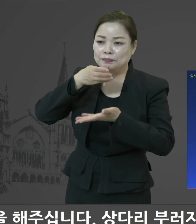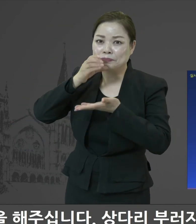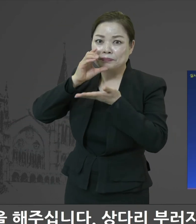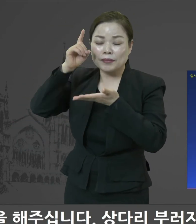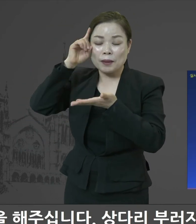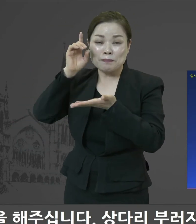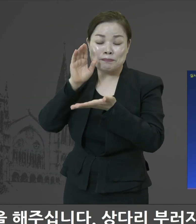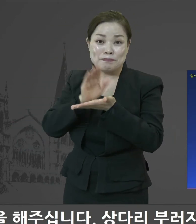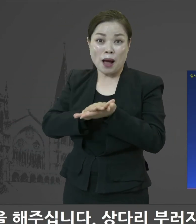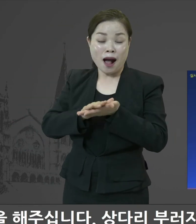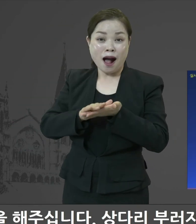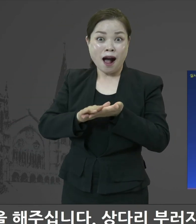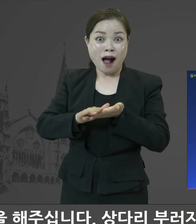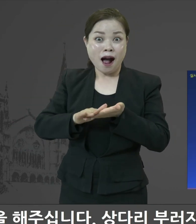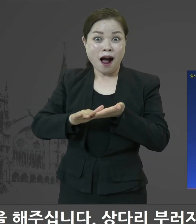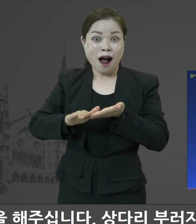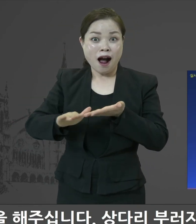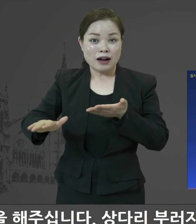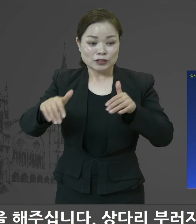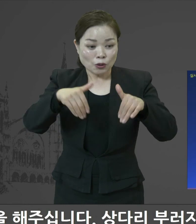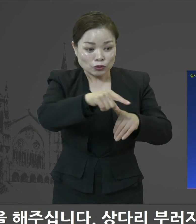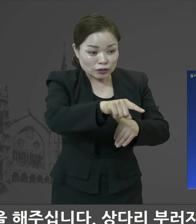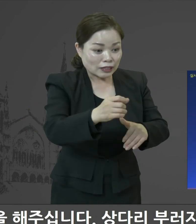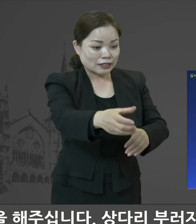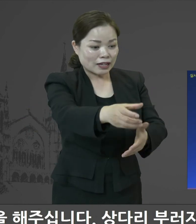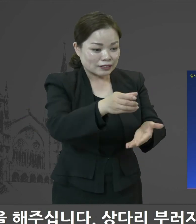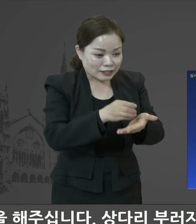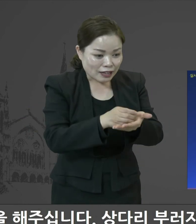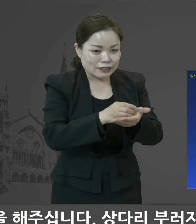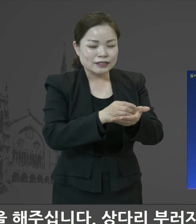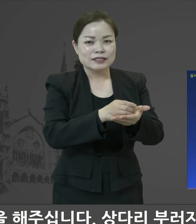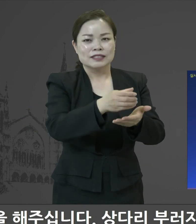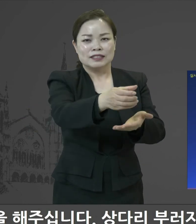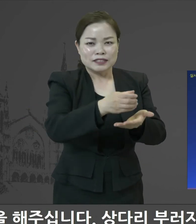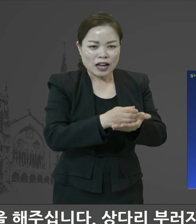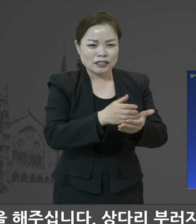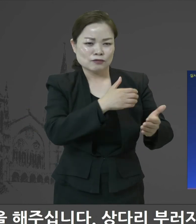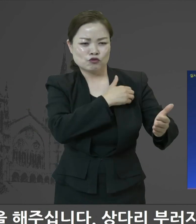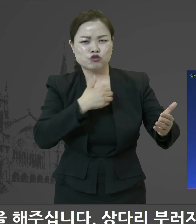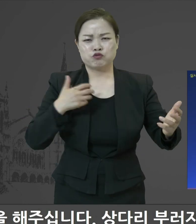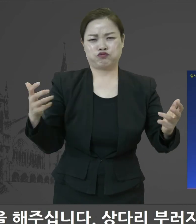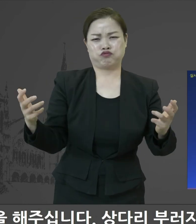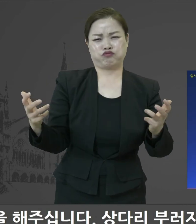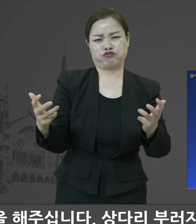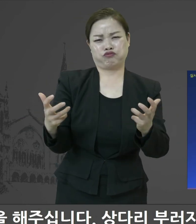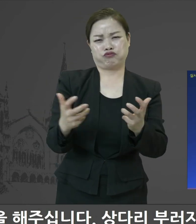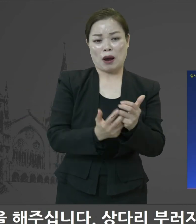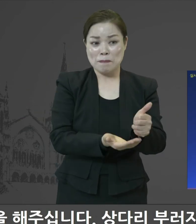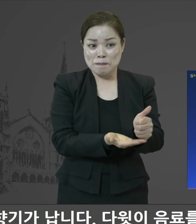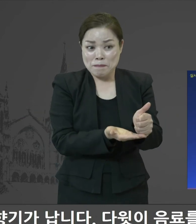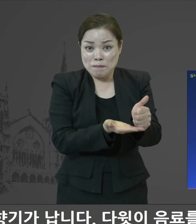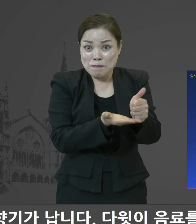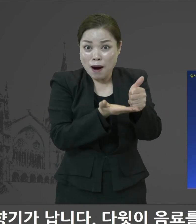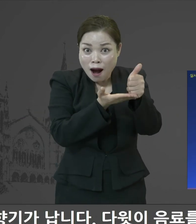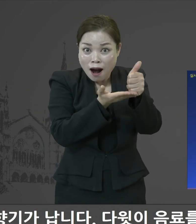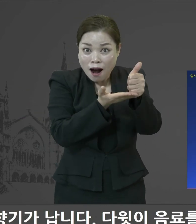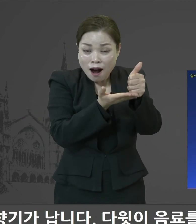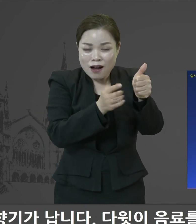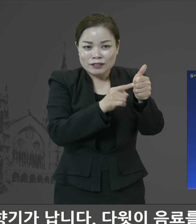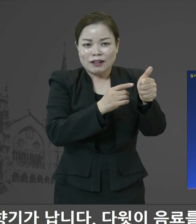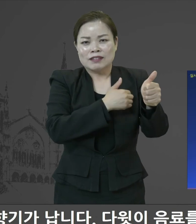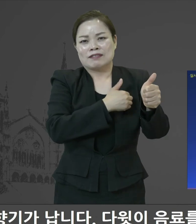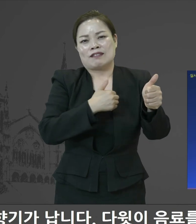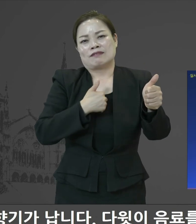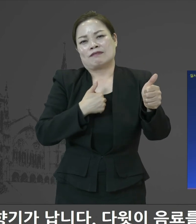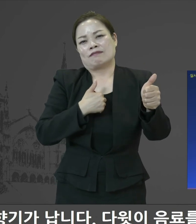마시면 다윗이 입을 떼기 무섭게 하인들이 와서 또 잔을 채워줍니다. 이 모든 대접이 극진해서 다윗은 내 잔이